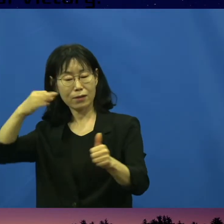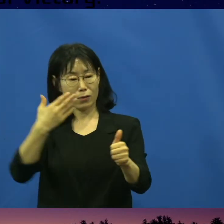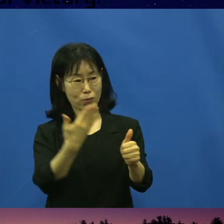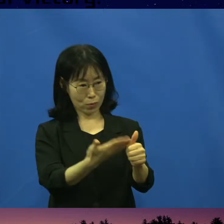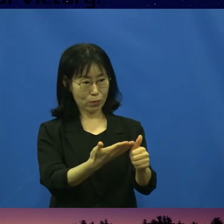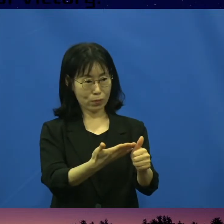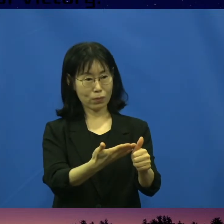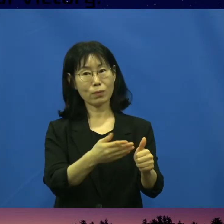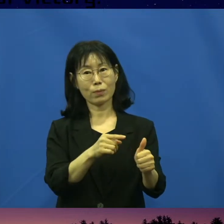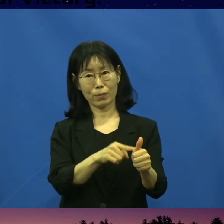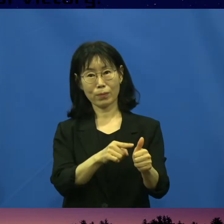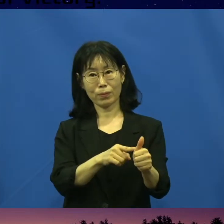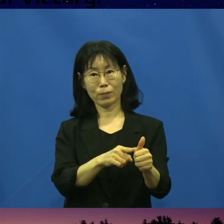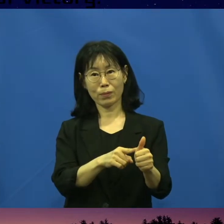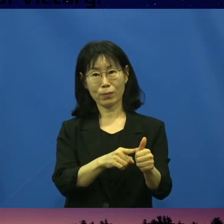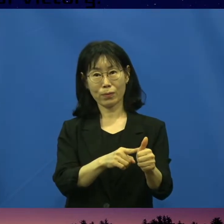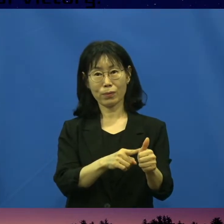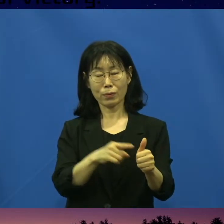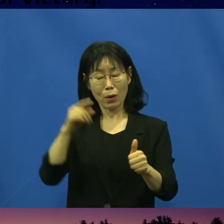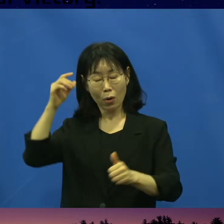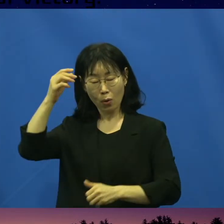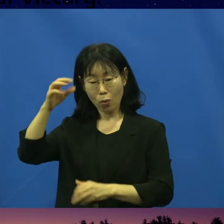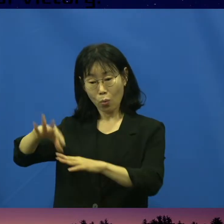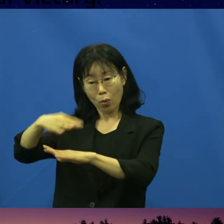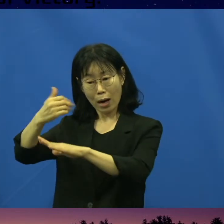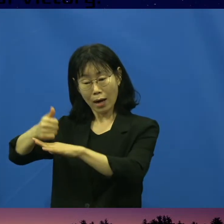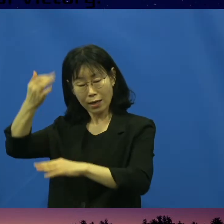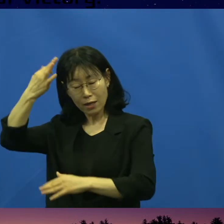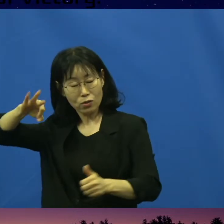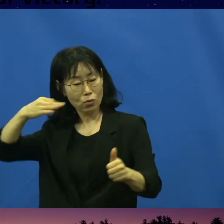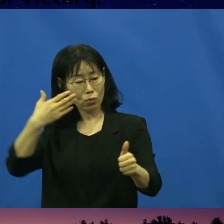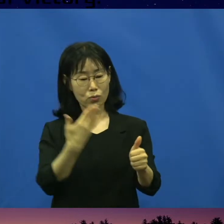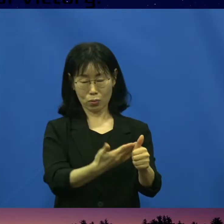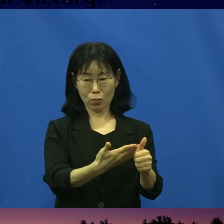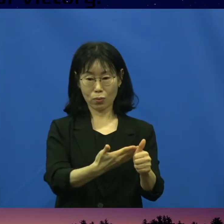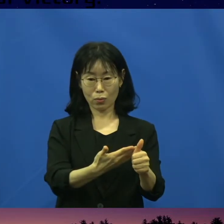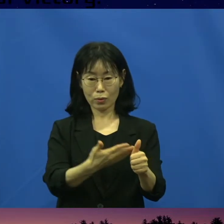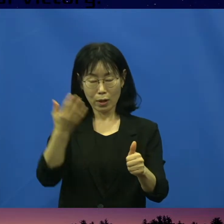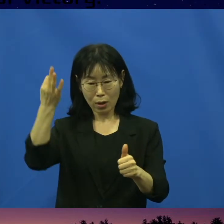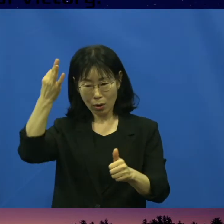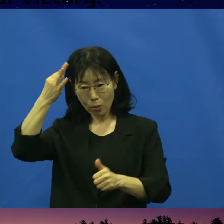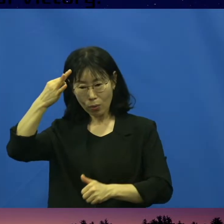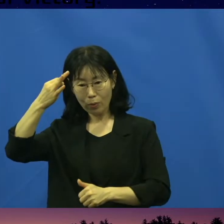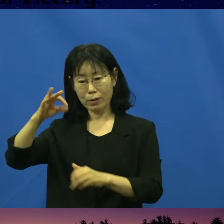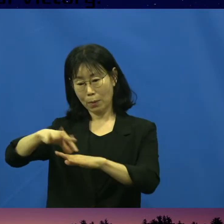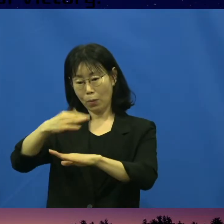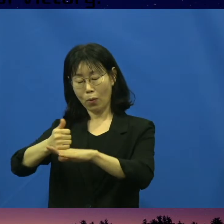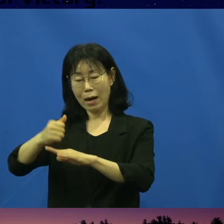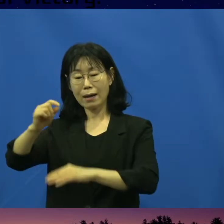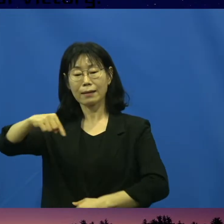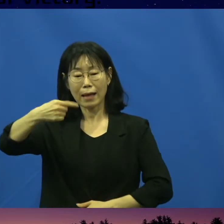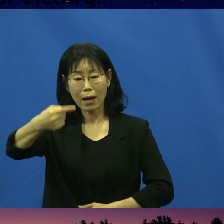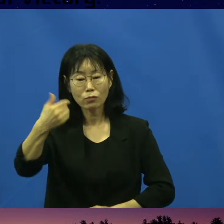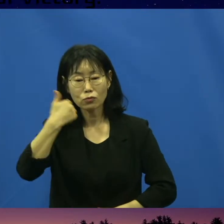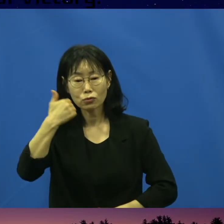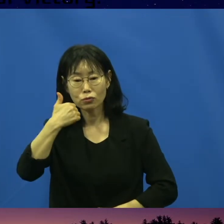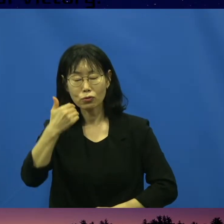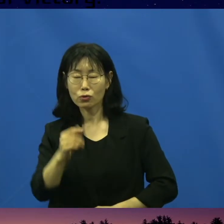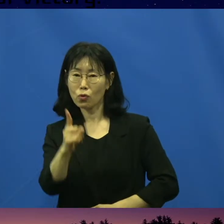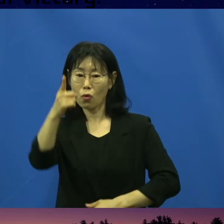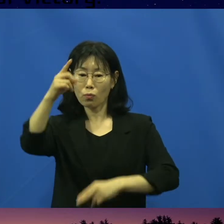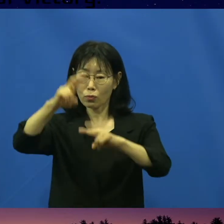크고 존귀한 자니, 그러니까 2인자, 왕 다음에 이분이에요, 그죠? 2인자예요. 이제 그